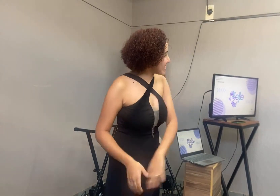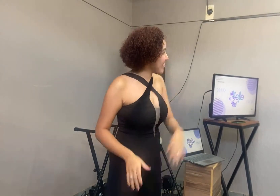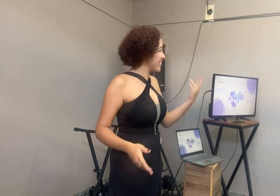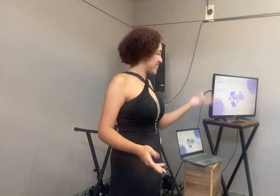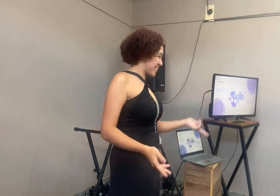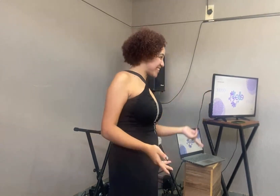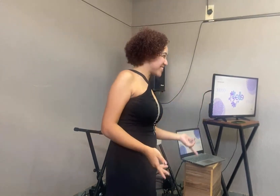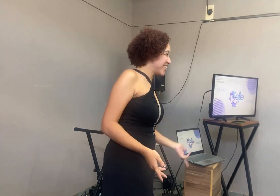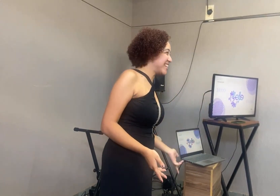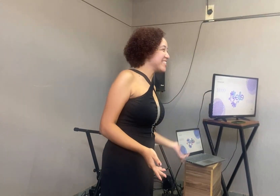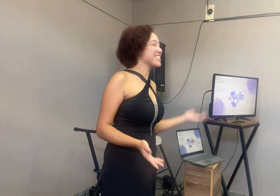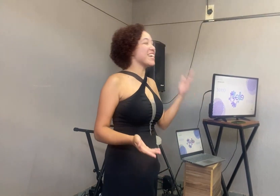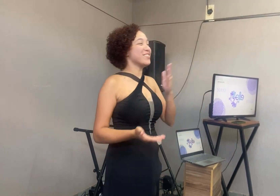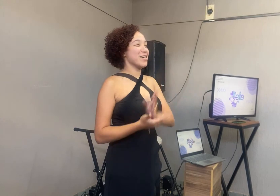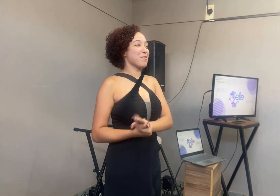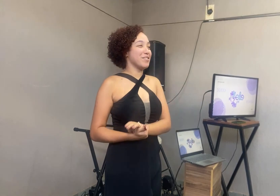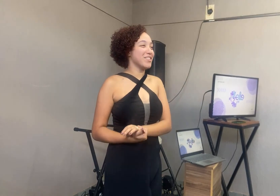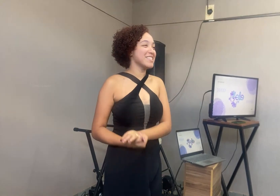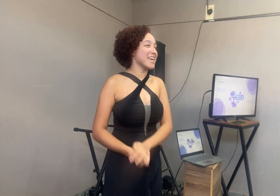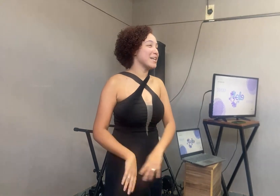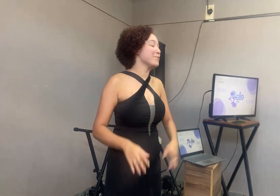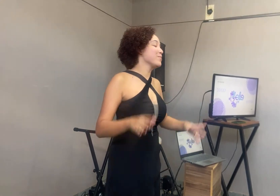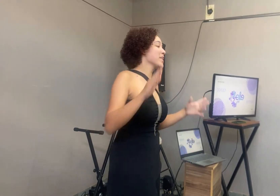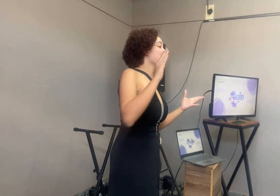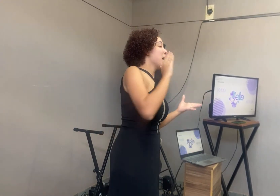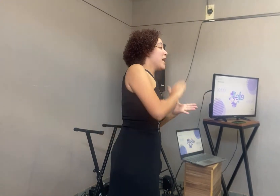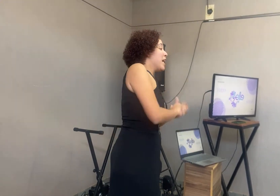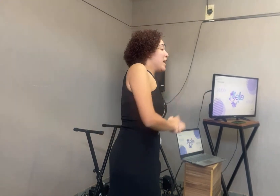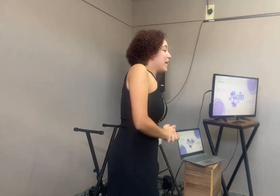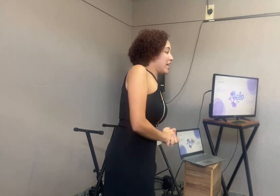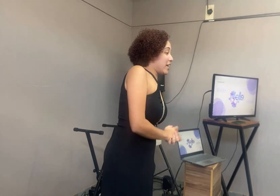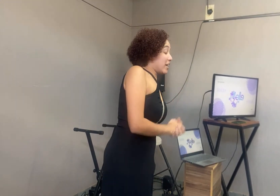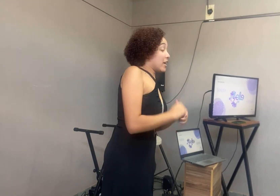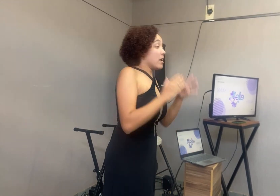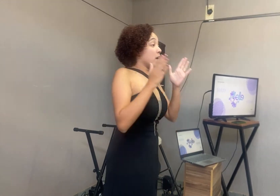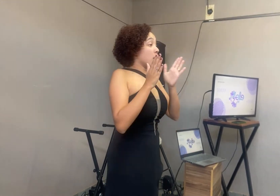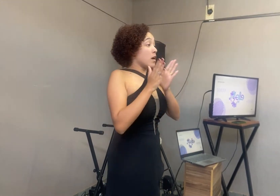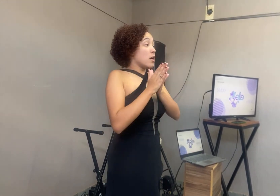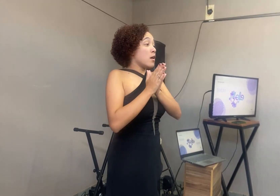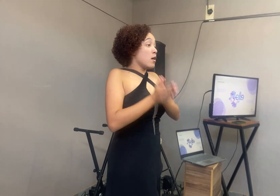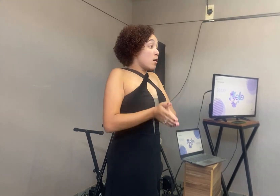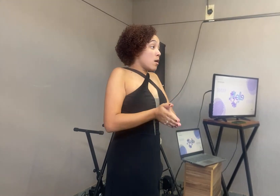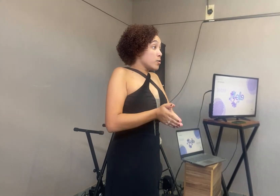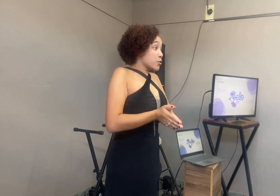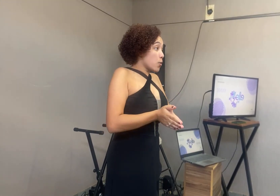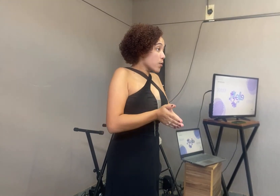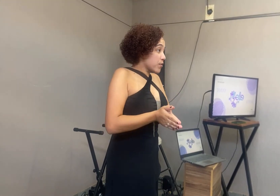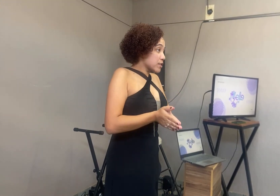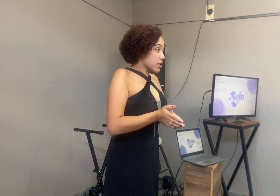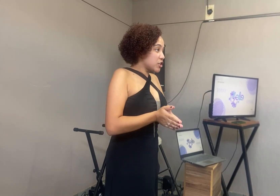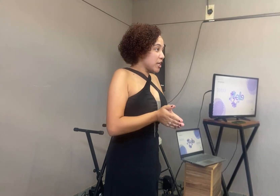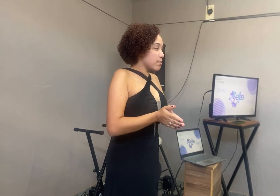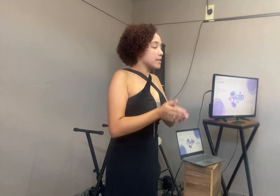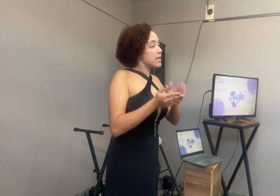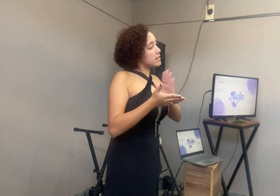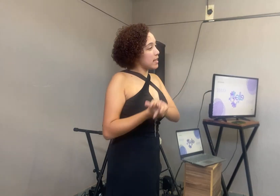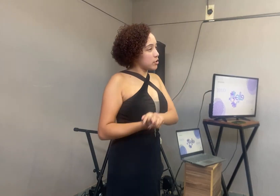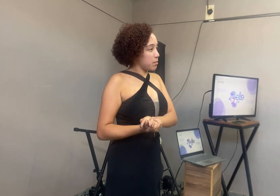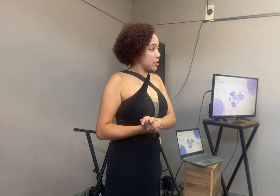tenho 24 anos, né? Hoje é meu aniversário. E sou professora de Libras recentemente